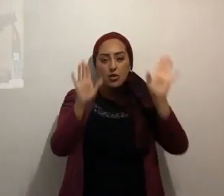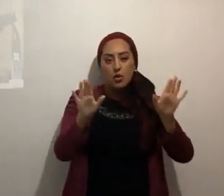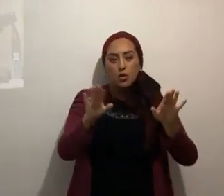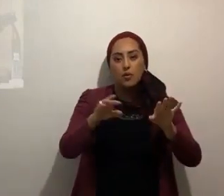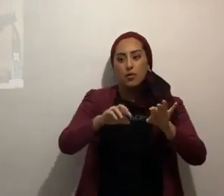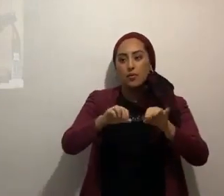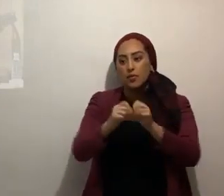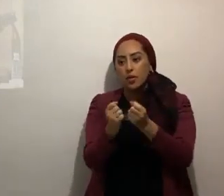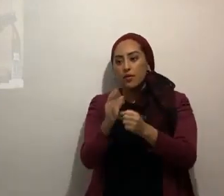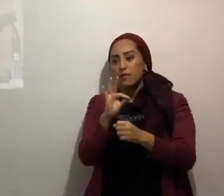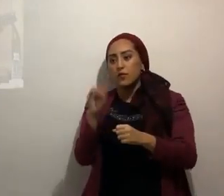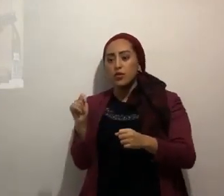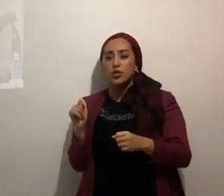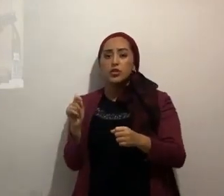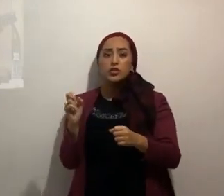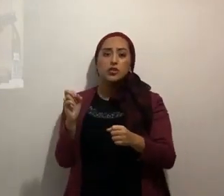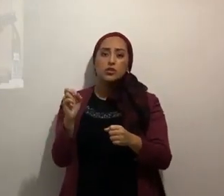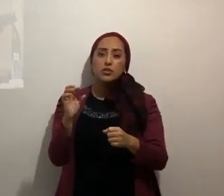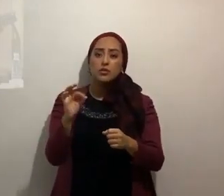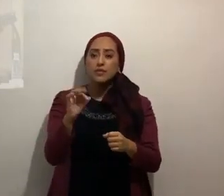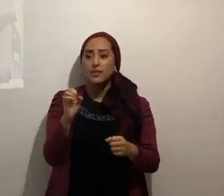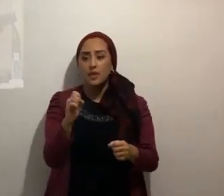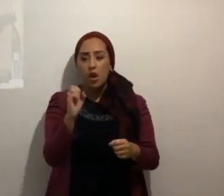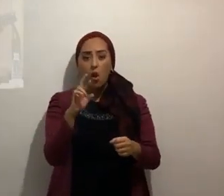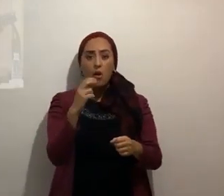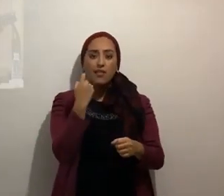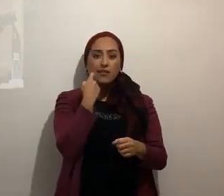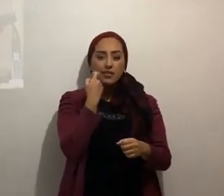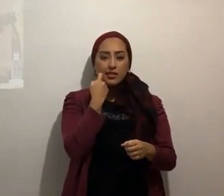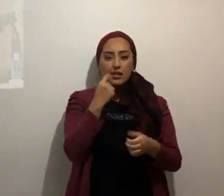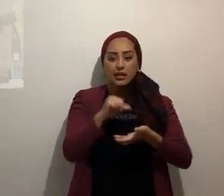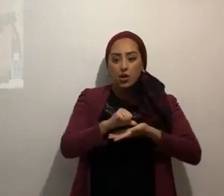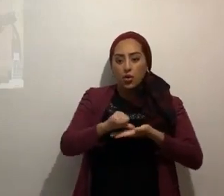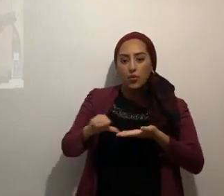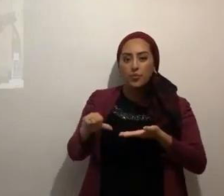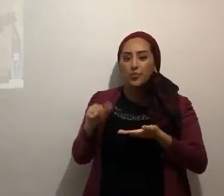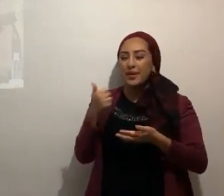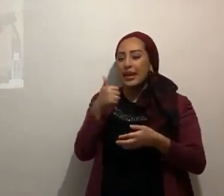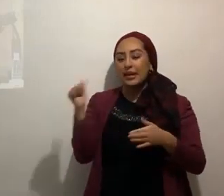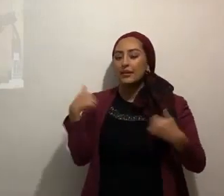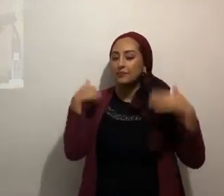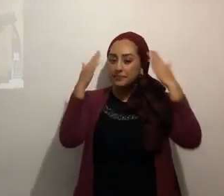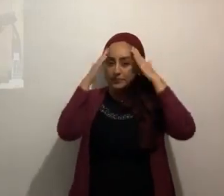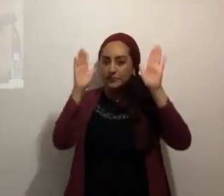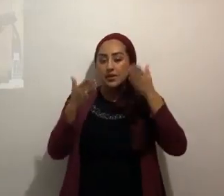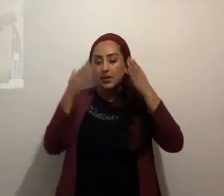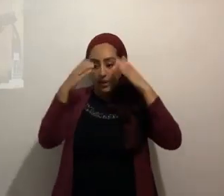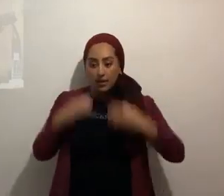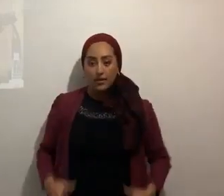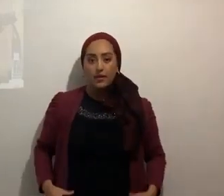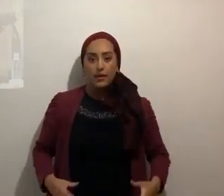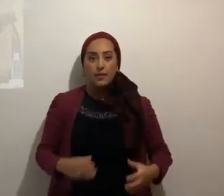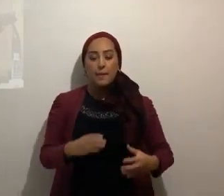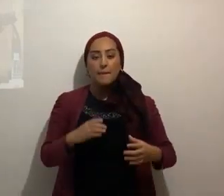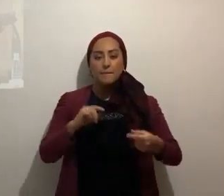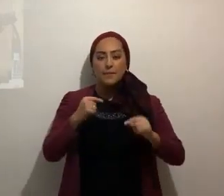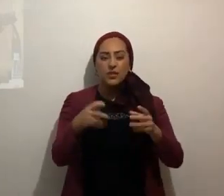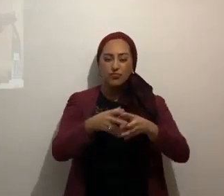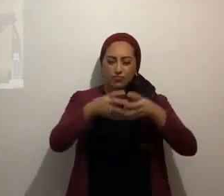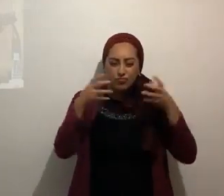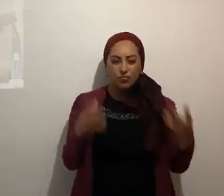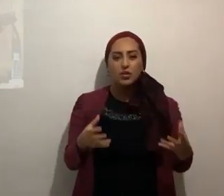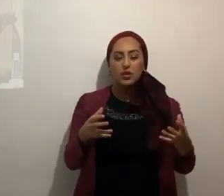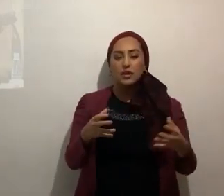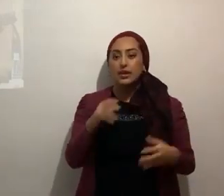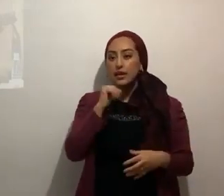torcedura, algo, o acabas de pasar una cirugía, no sé. El dolor físico es tan fuerte que